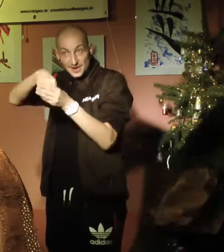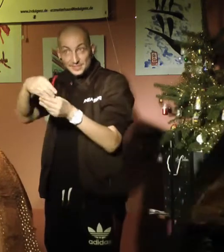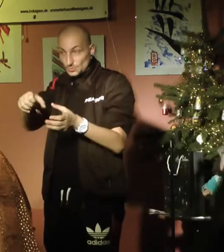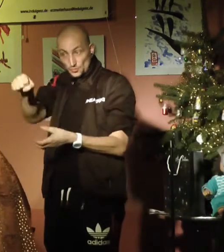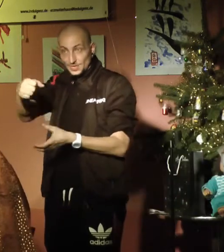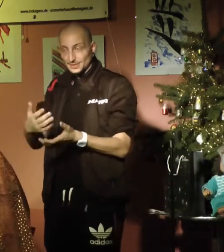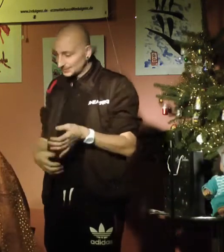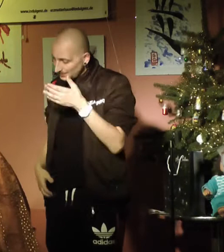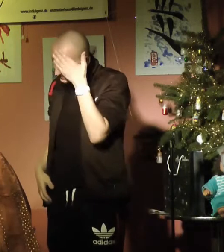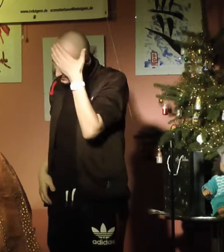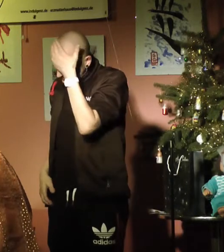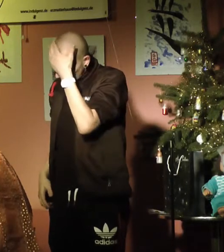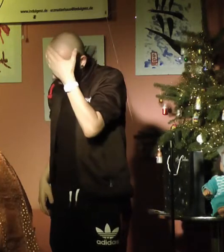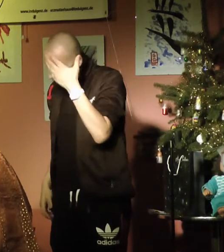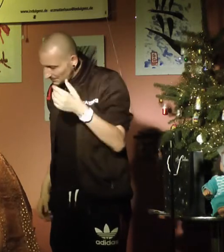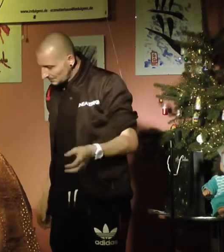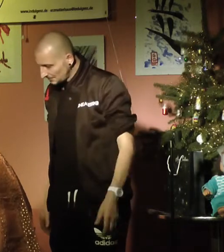ist.